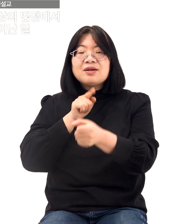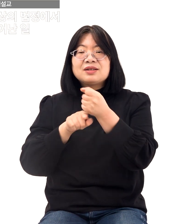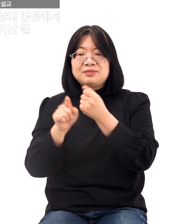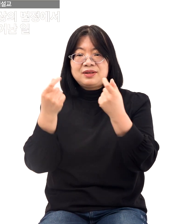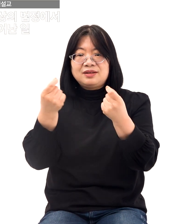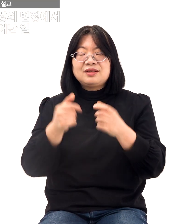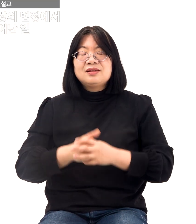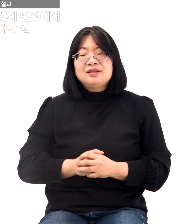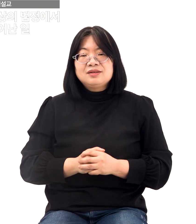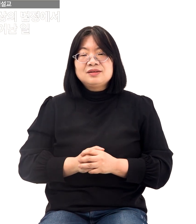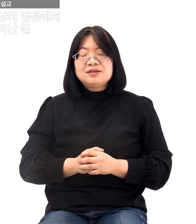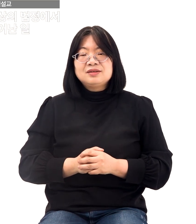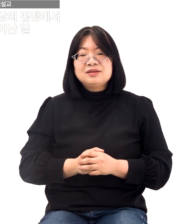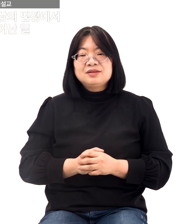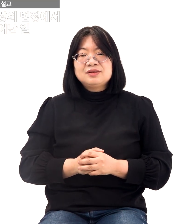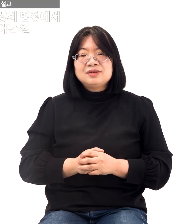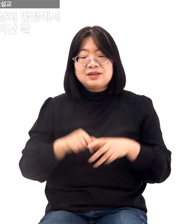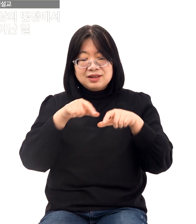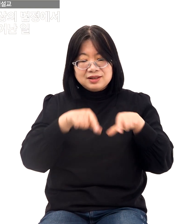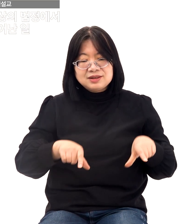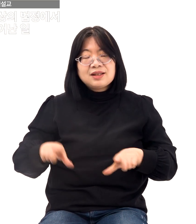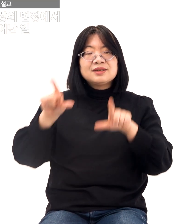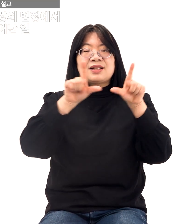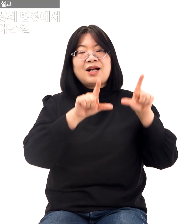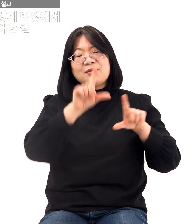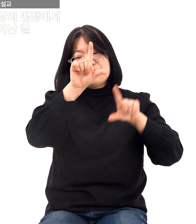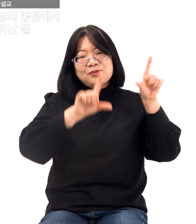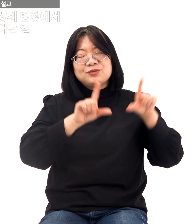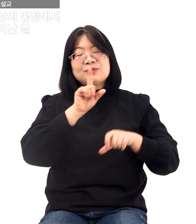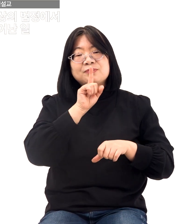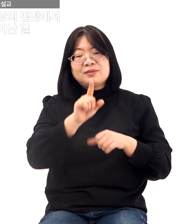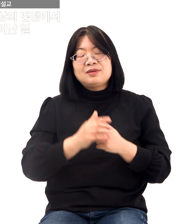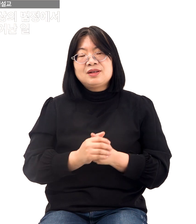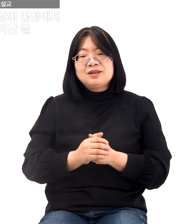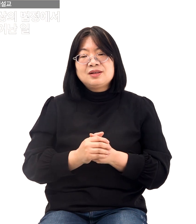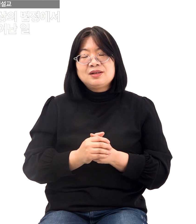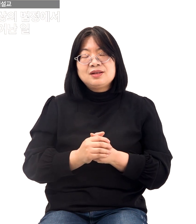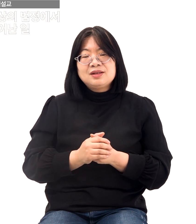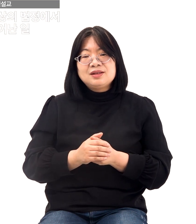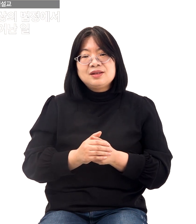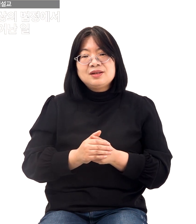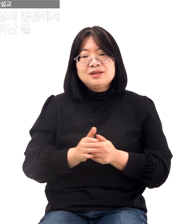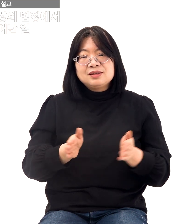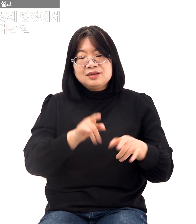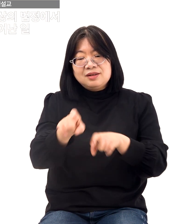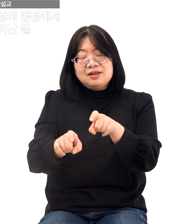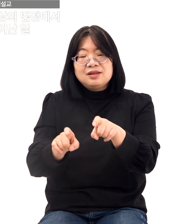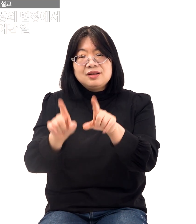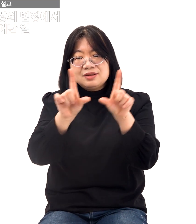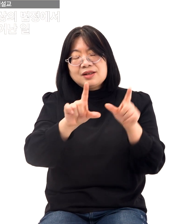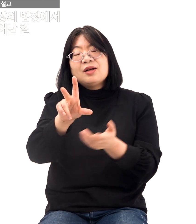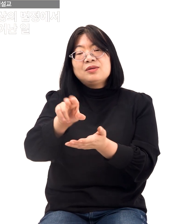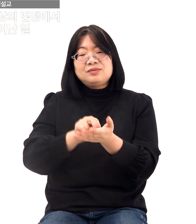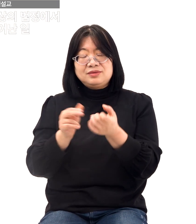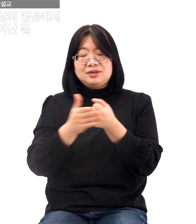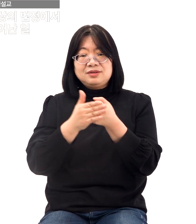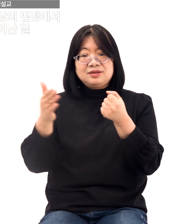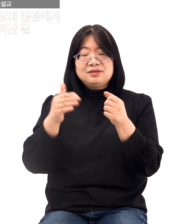뜻입니다. 이것은 일상을 얘기하는 거예요. 길을 걷는다는 것은 우리 삶의